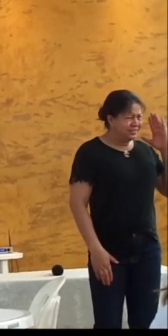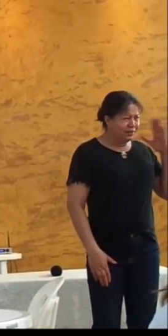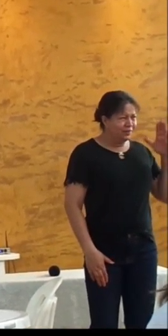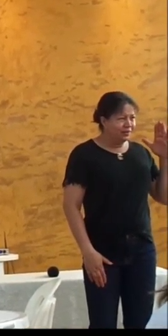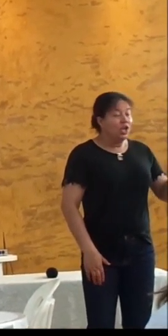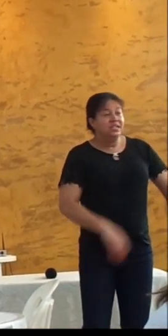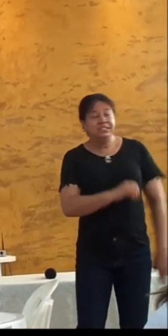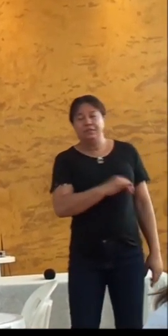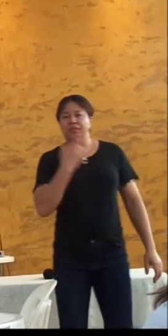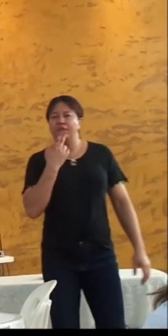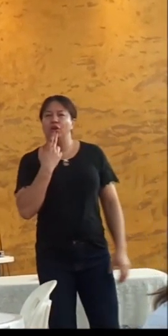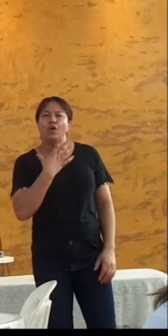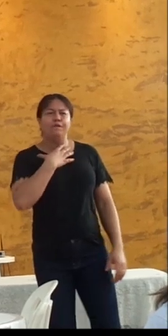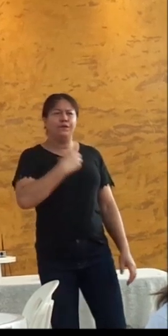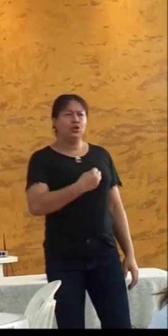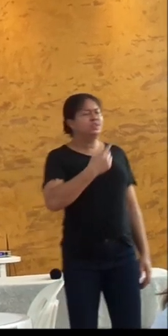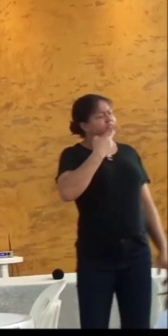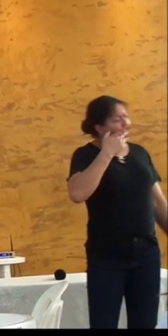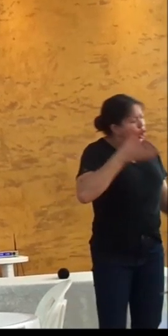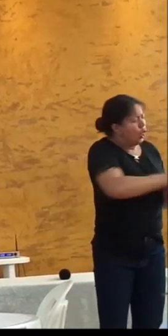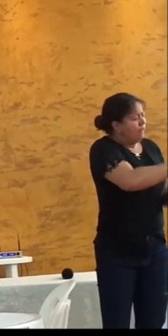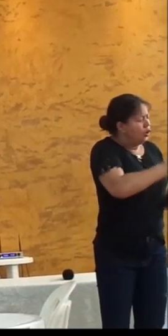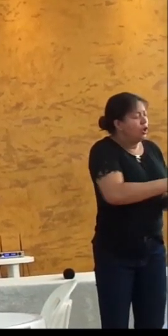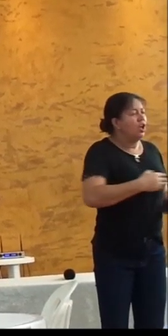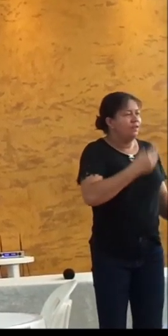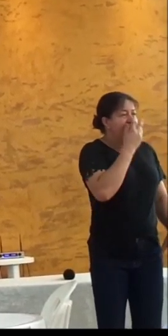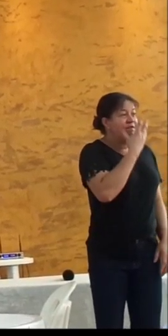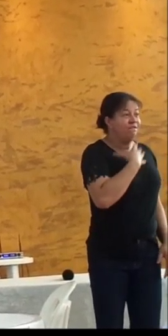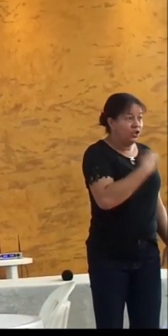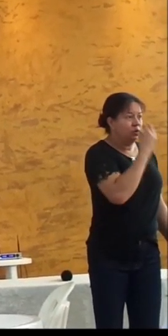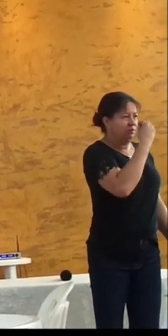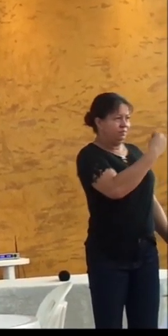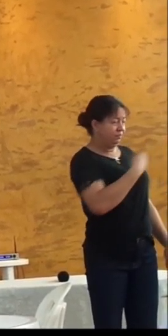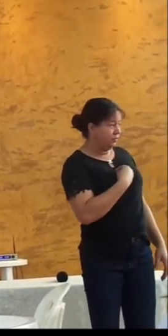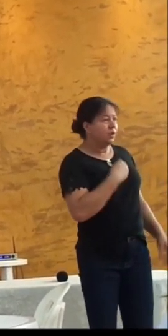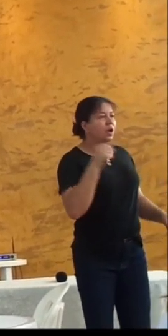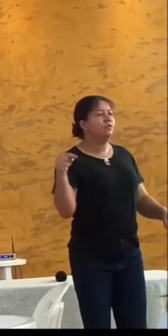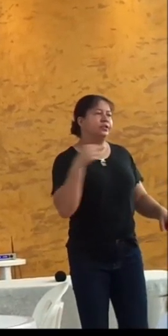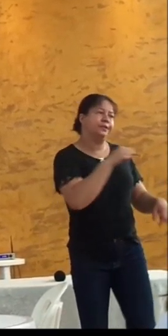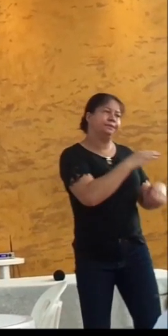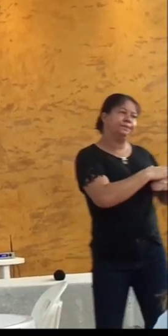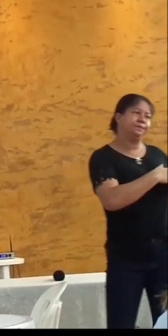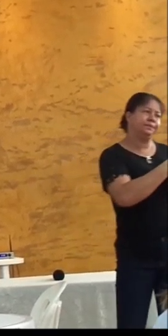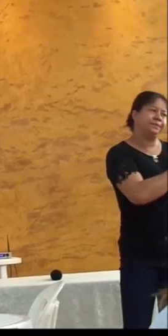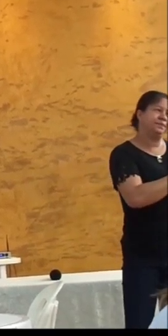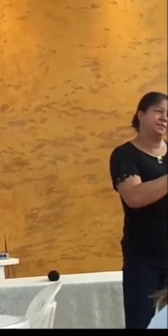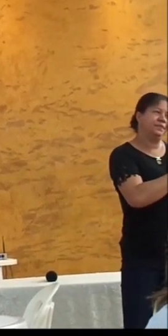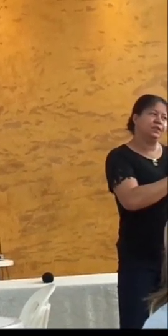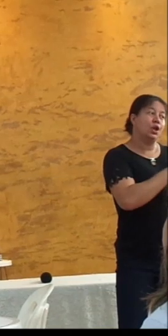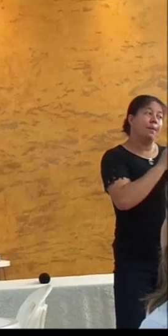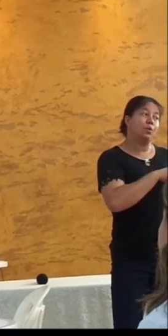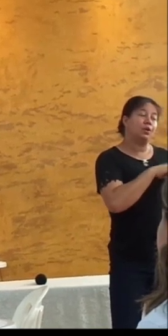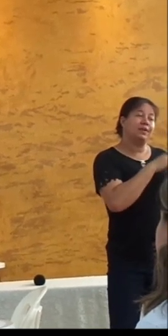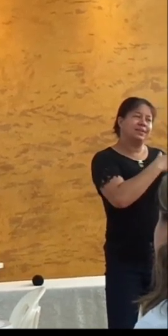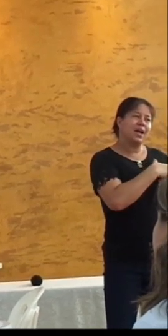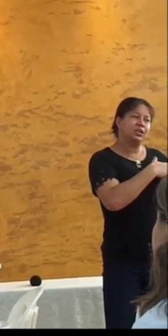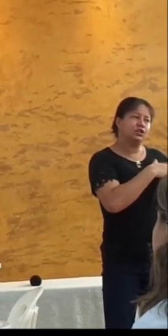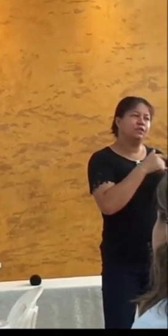Se você falou e ele não ouviu, carinho. É o carinho que vai